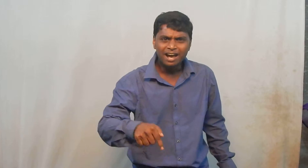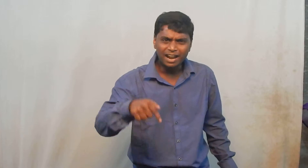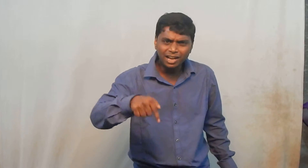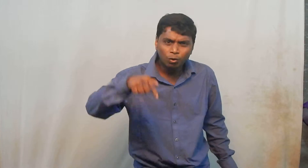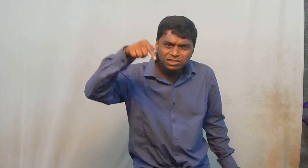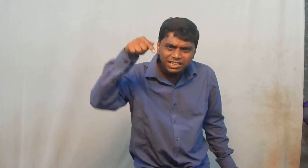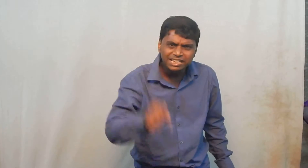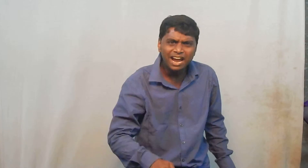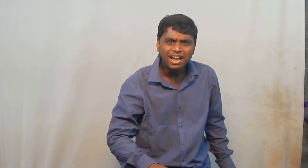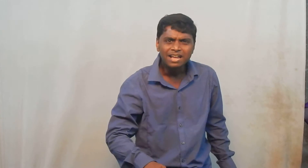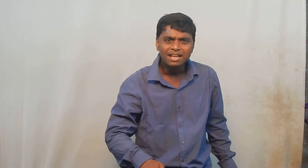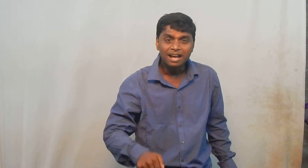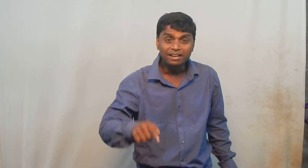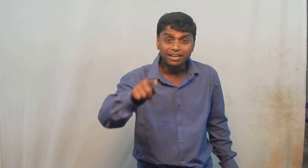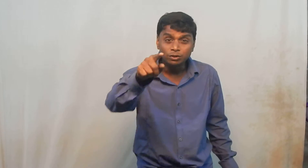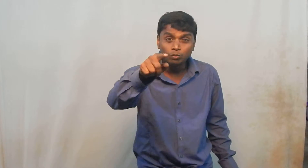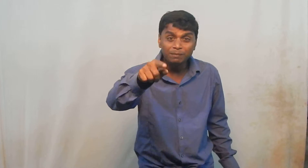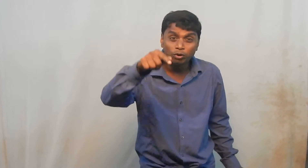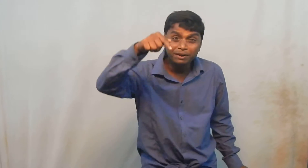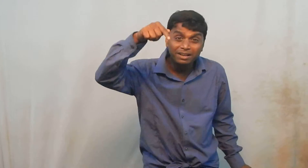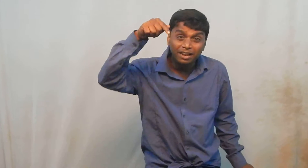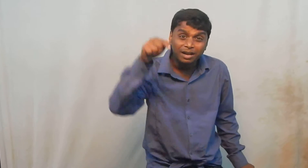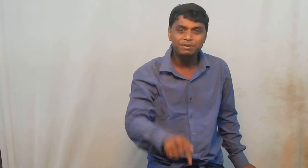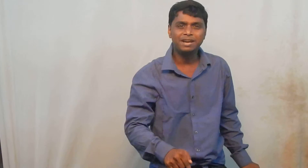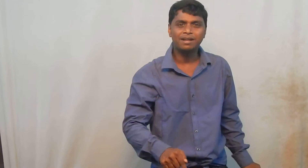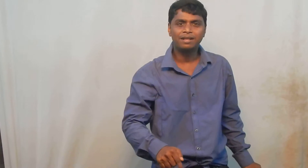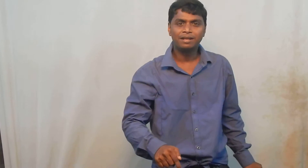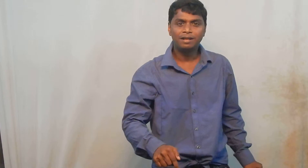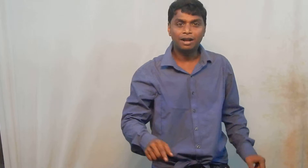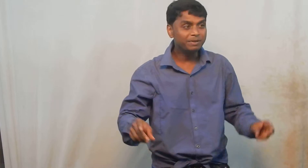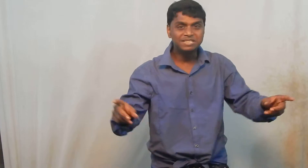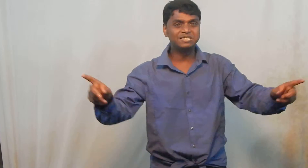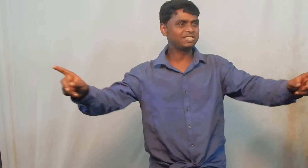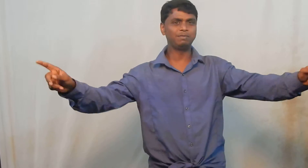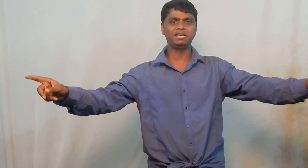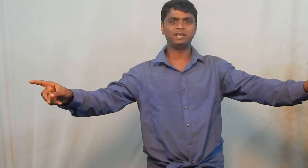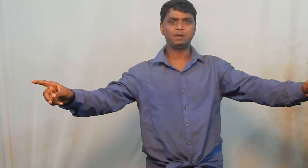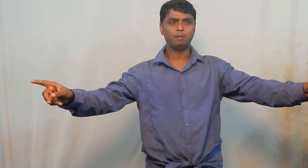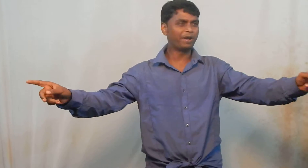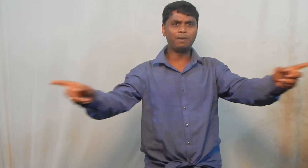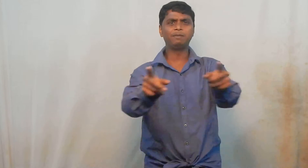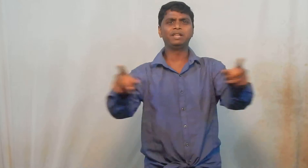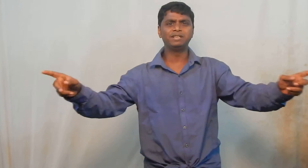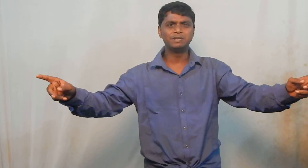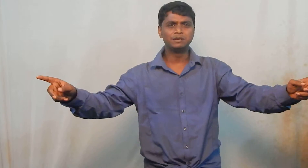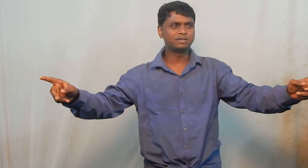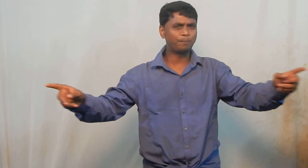चीट किया यंज तुमने बहुत गणा गलत काम किया आप इसकी सजय मिलेगी बराबरल दे इद